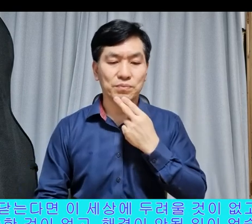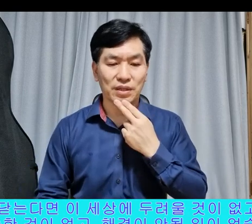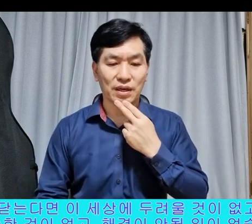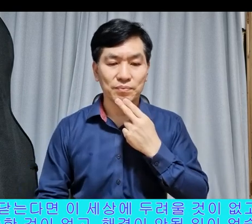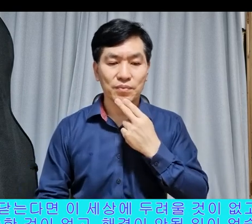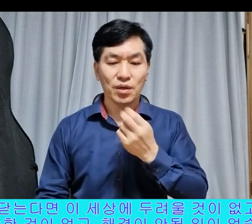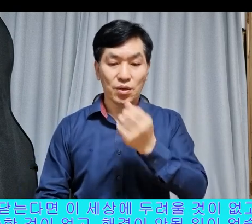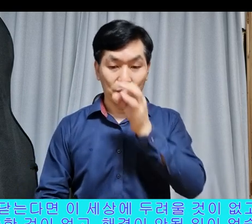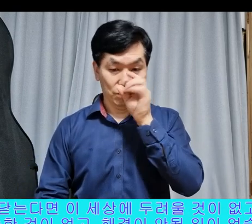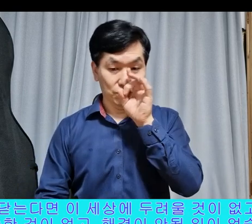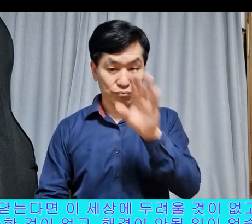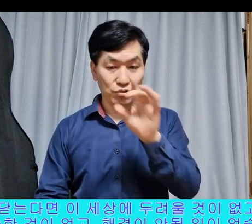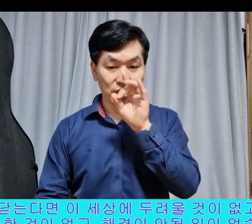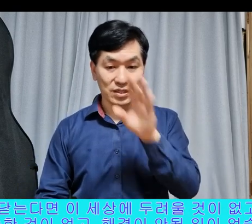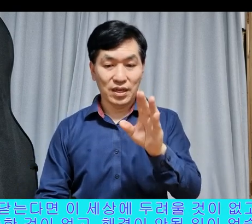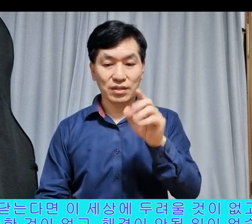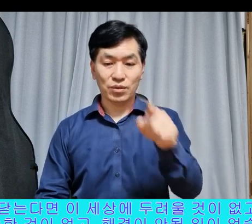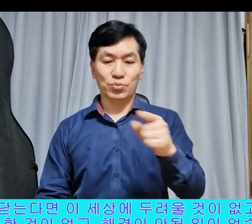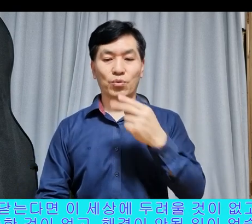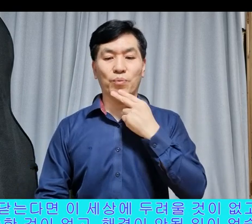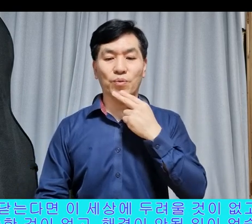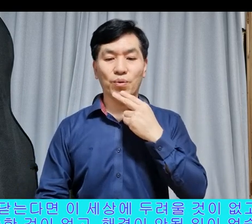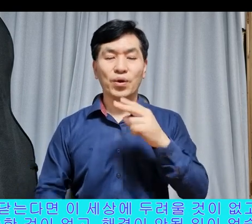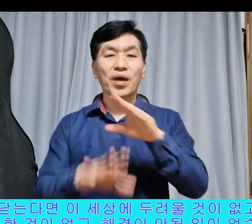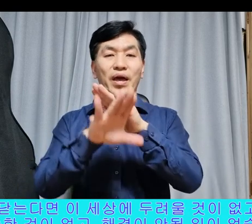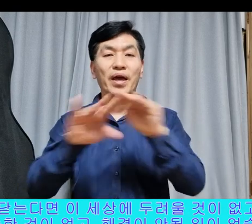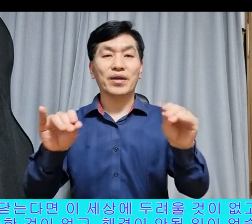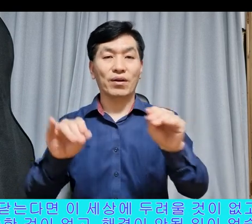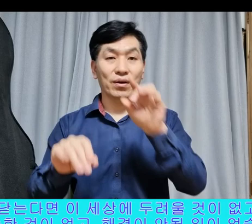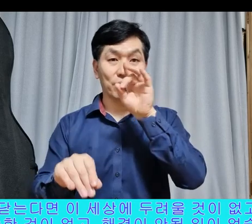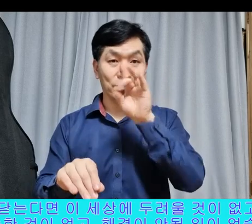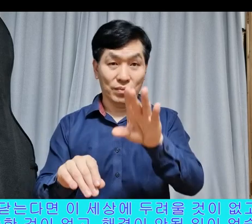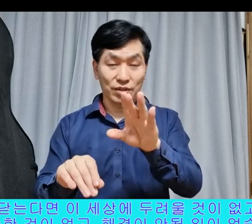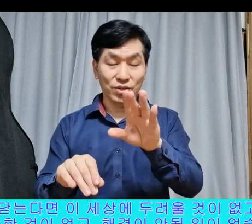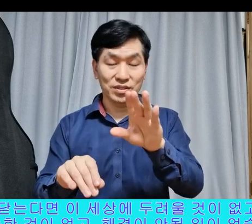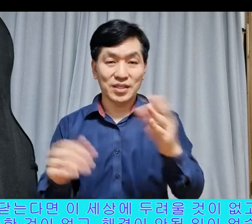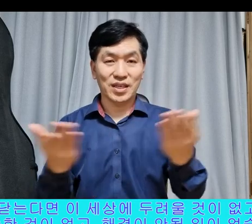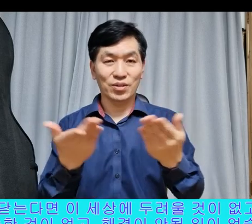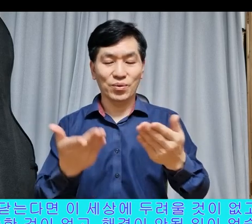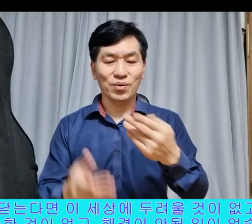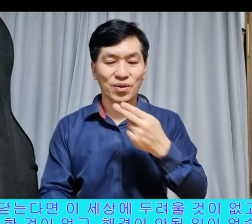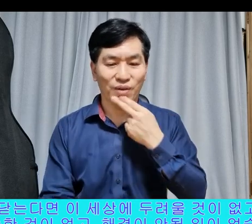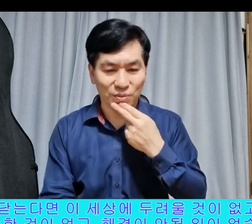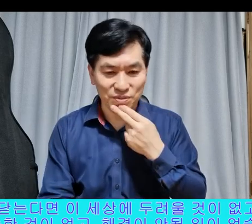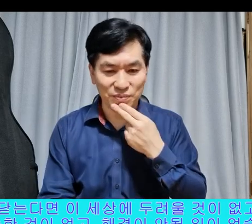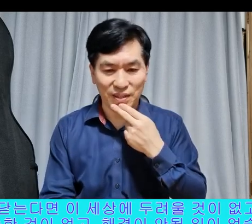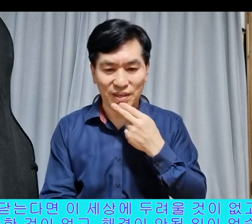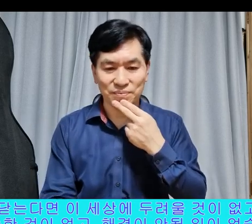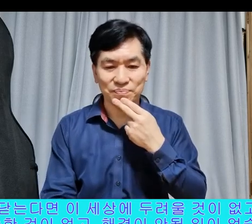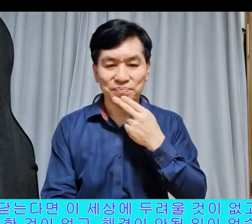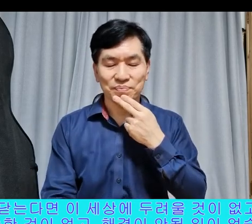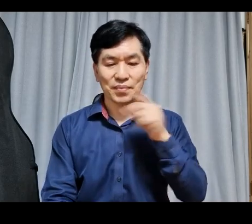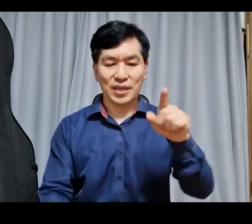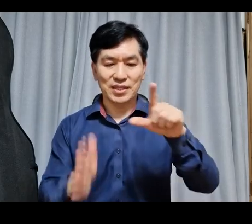없습니다. 불가능한 것도 없고 해결 안 되는 일도 없습니다. 이